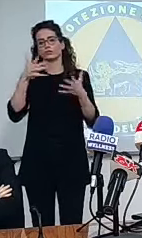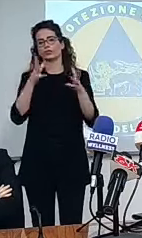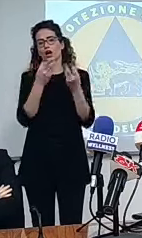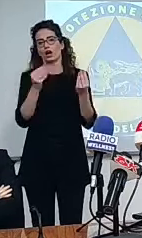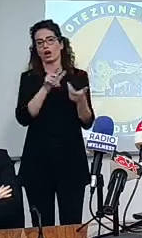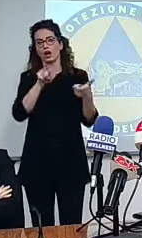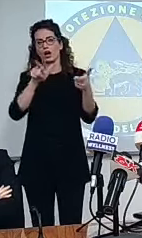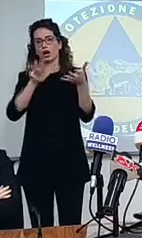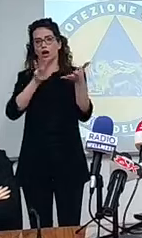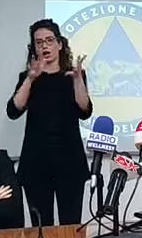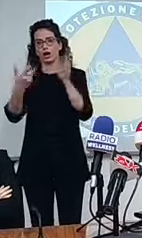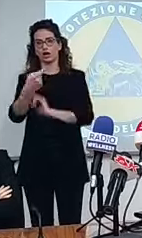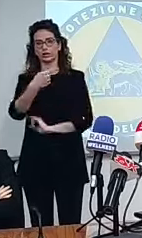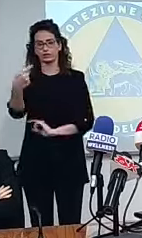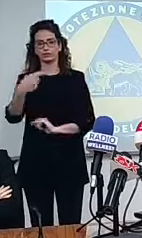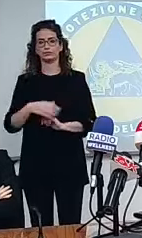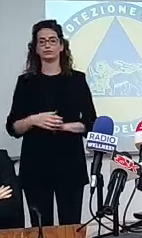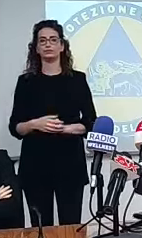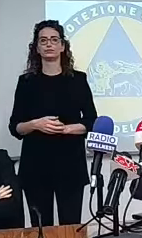negativizzazioni.